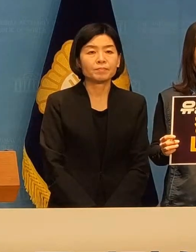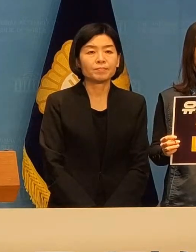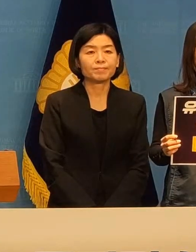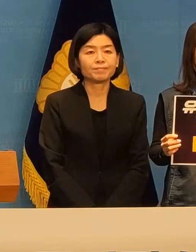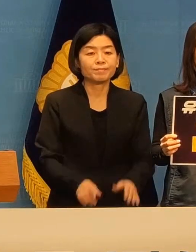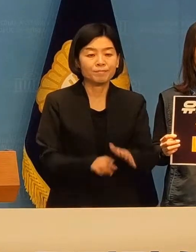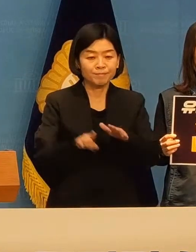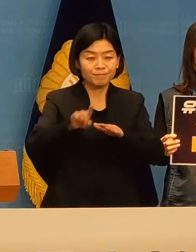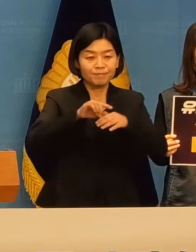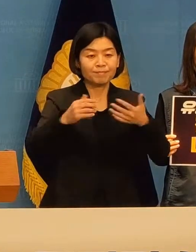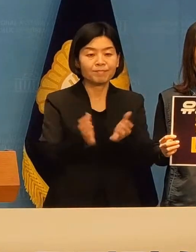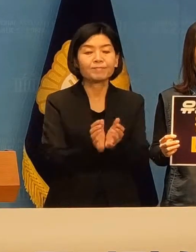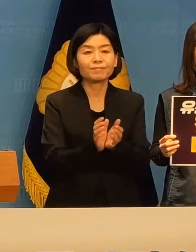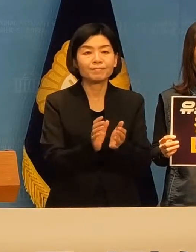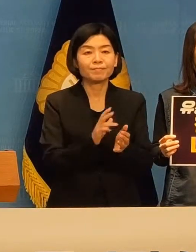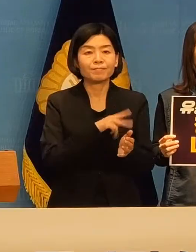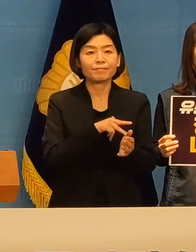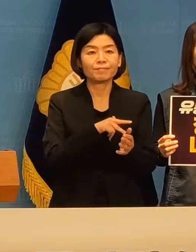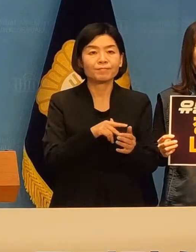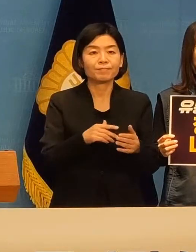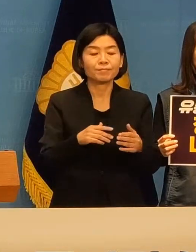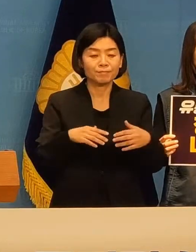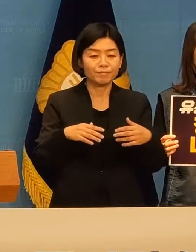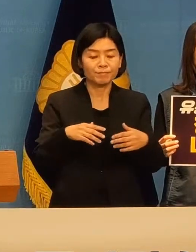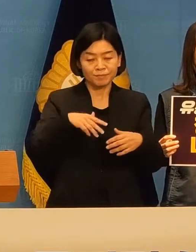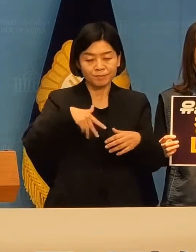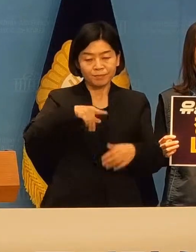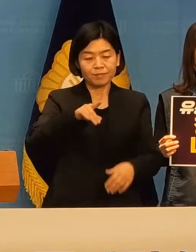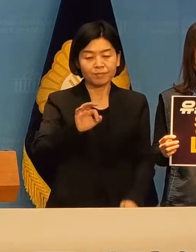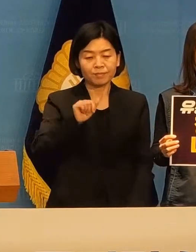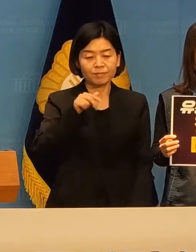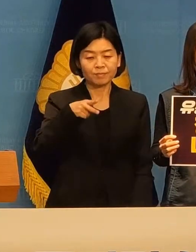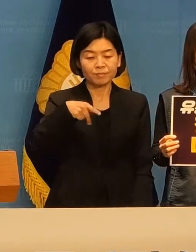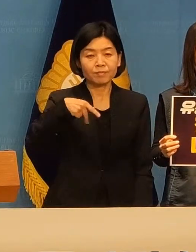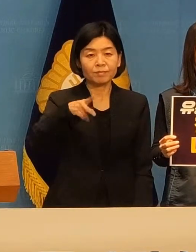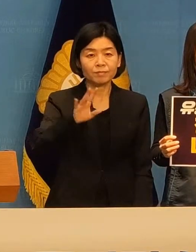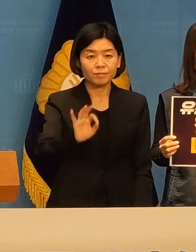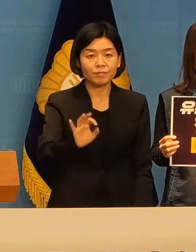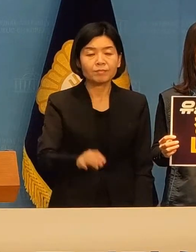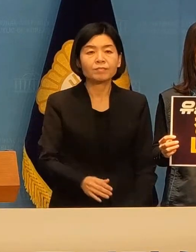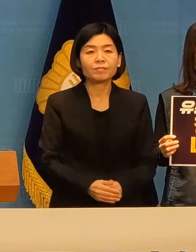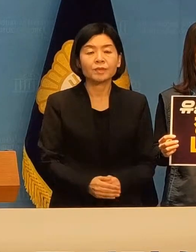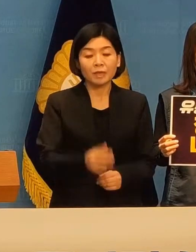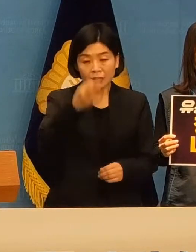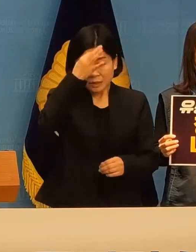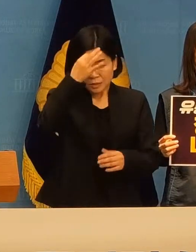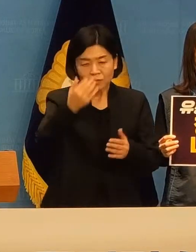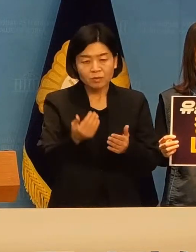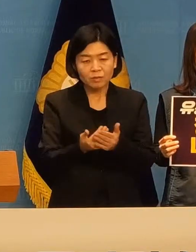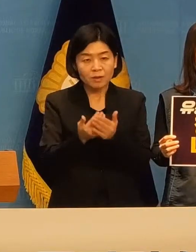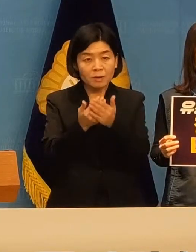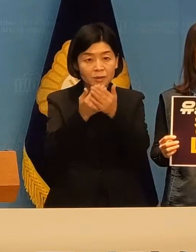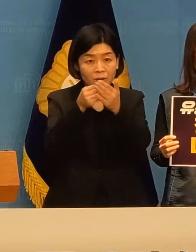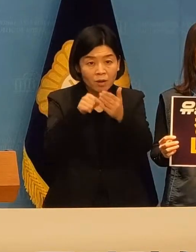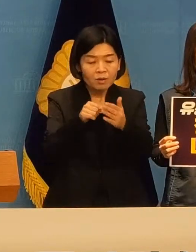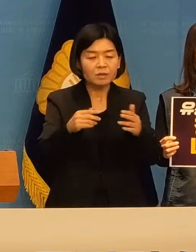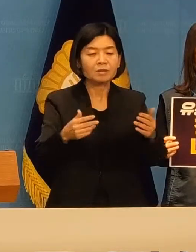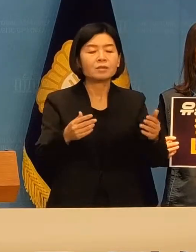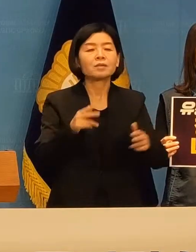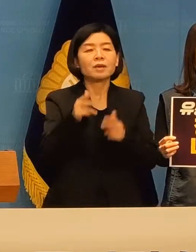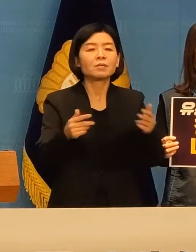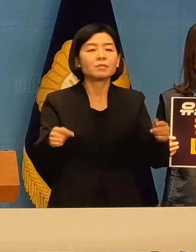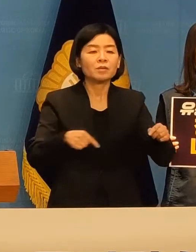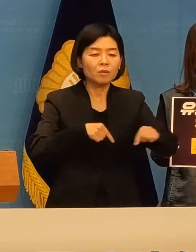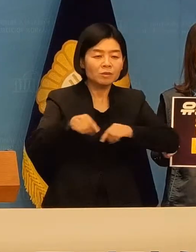네, 진보당 비정규직 노동자 국회의원 정혜경입니다. 기술의 발전도 산업 정책의 변화도